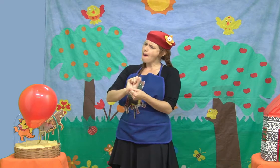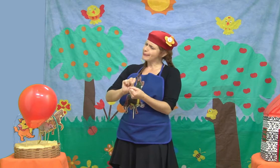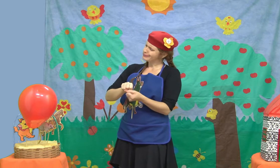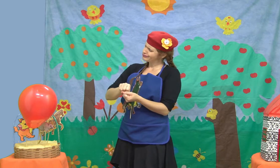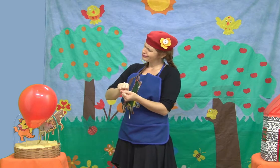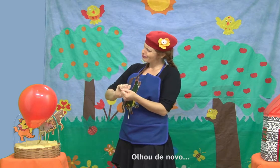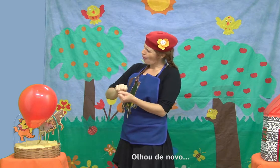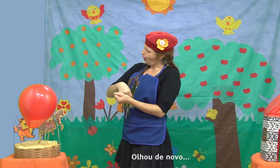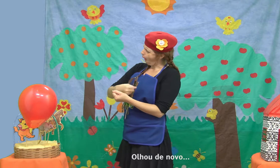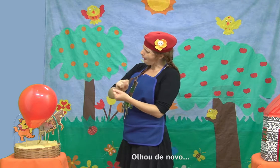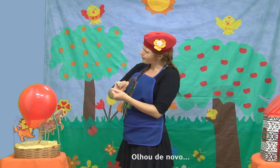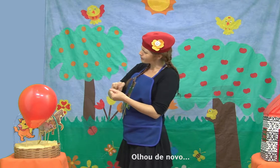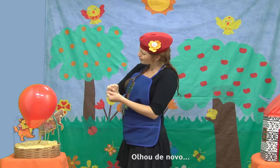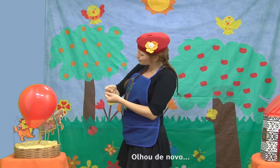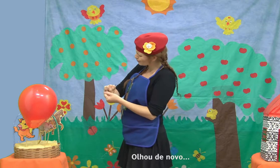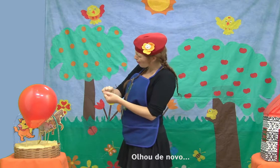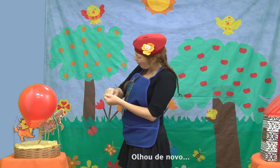o youth novo